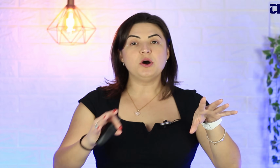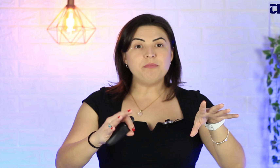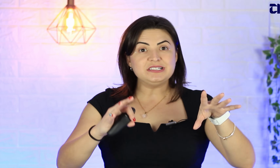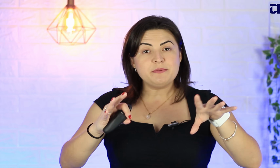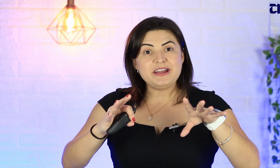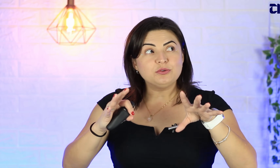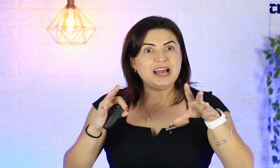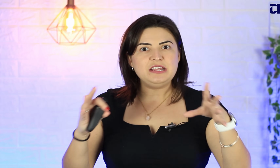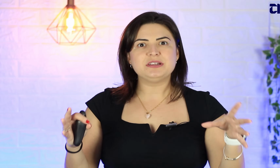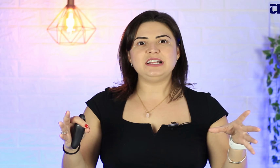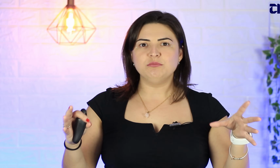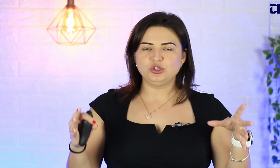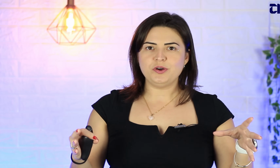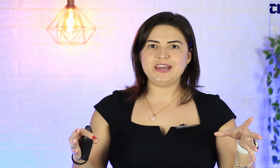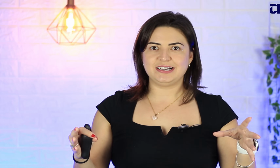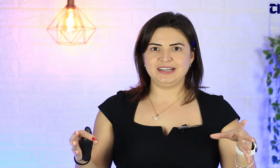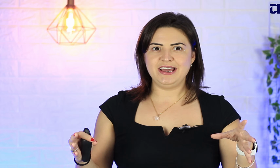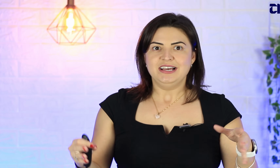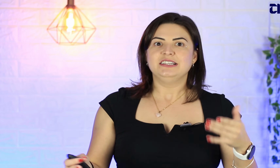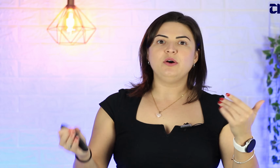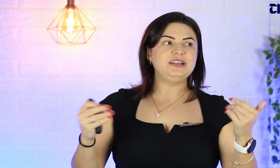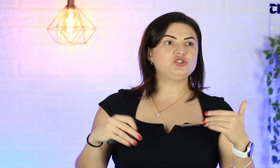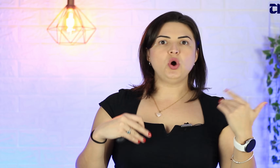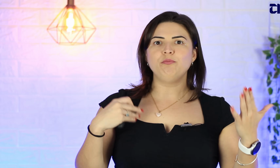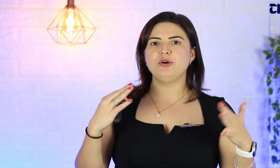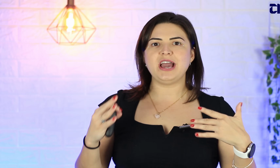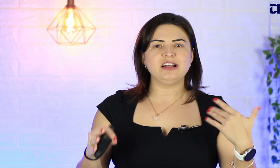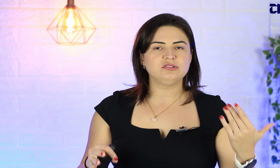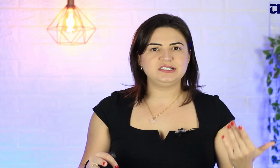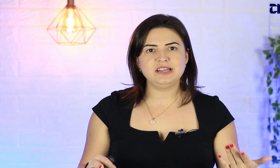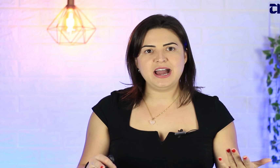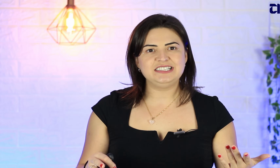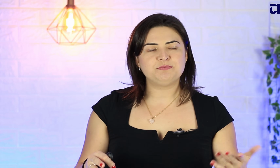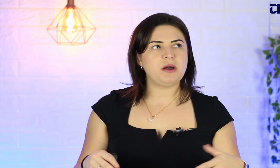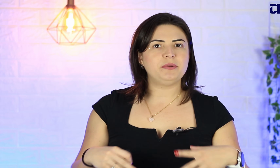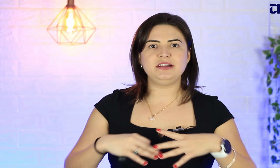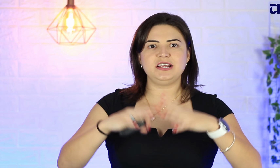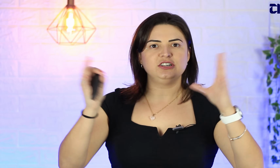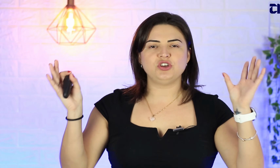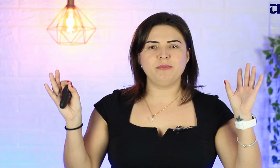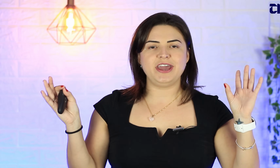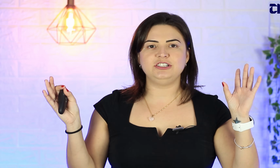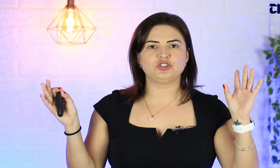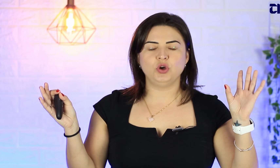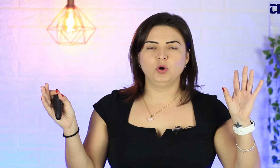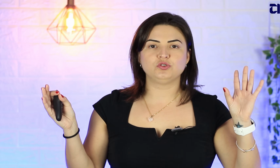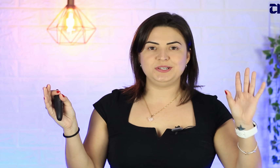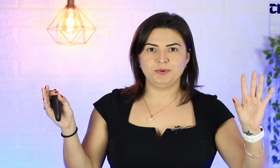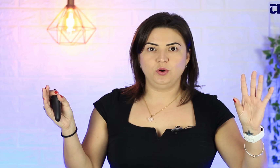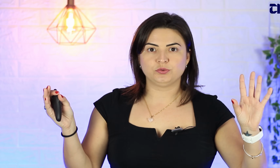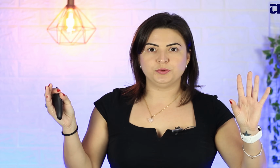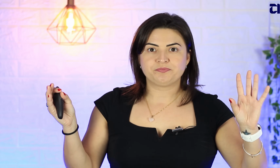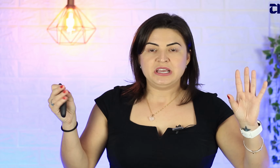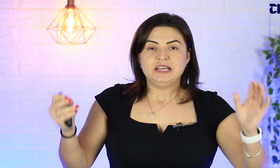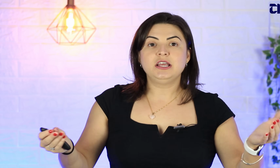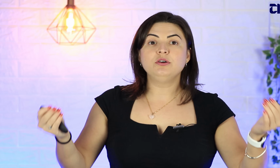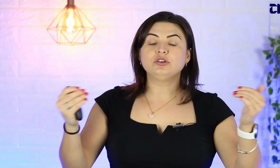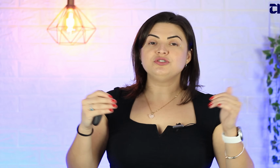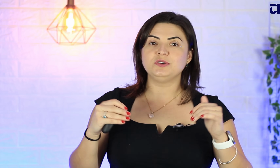estão percebendo que a Libras é muito rica, né? Não é só um punhado de sinais para aprender somente, soltos e pronto. Então, estou te